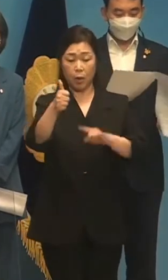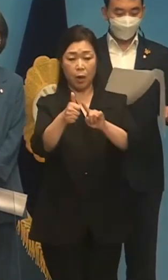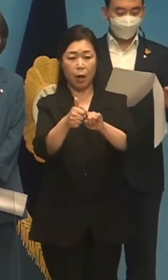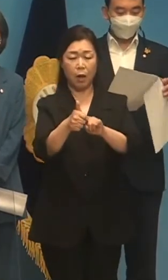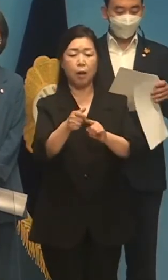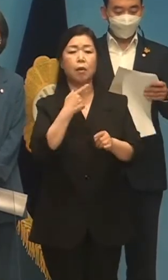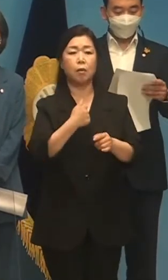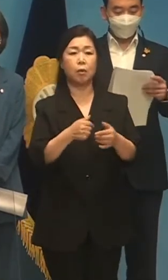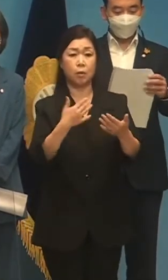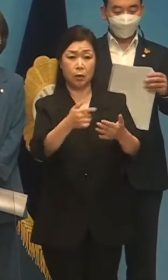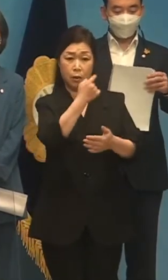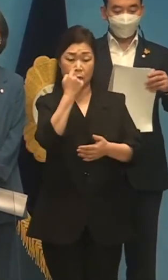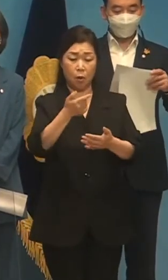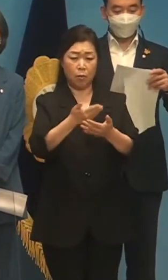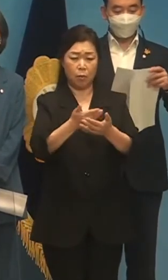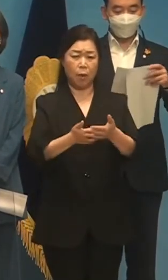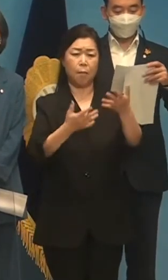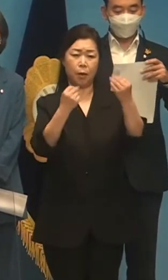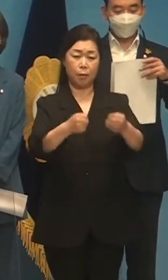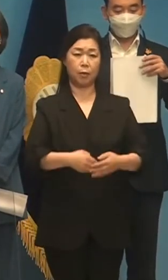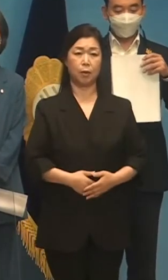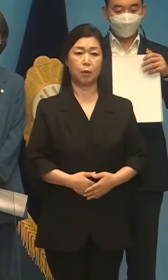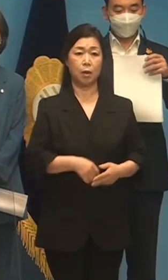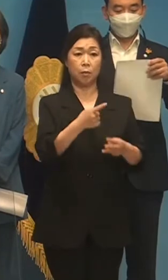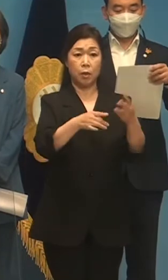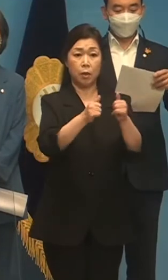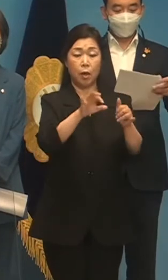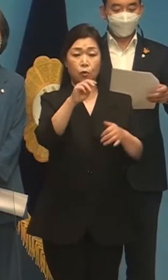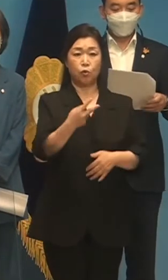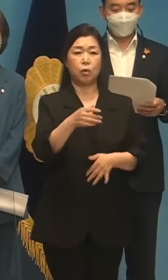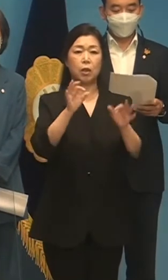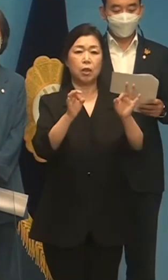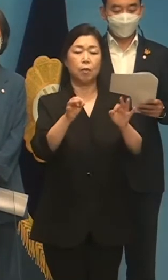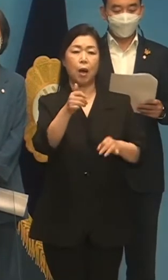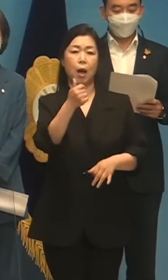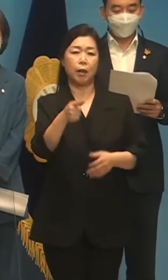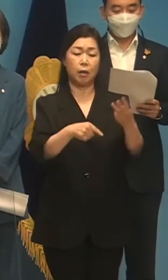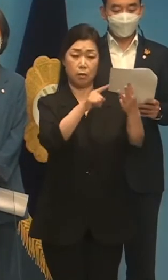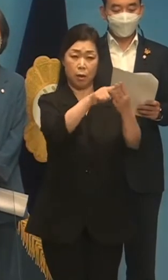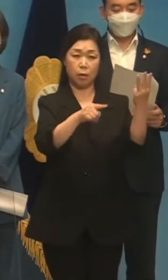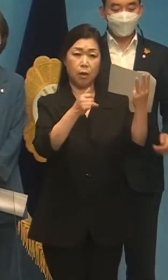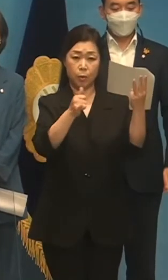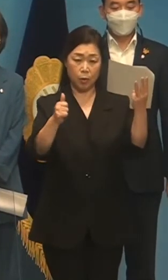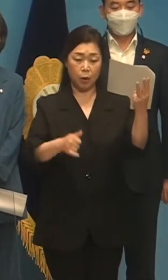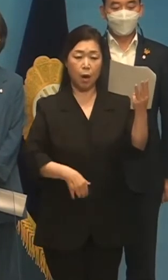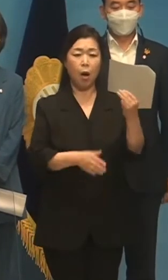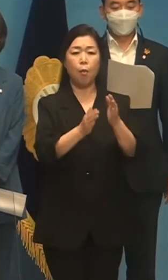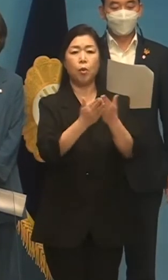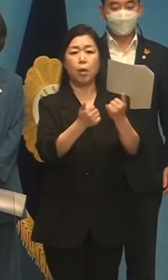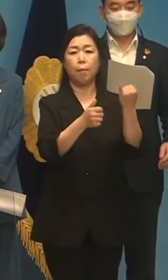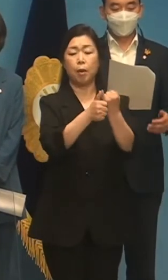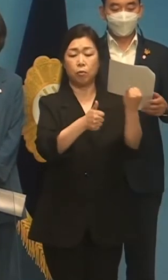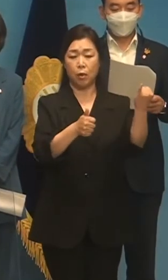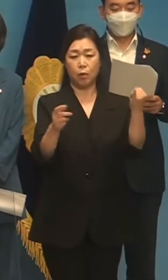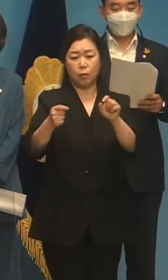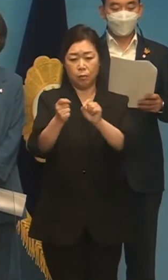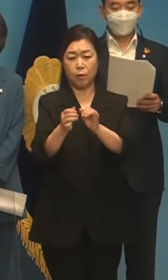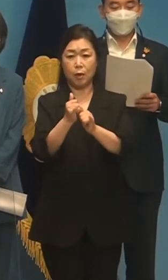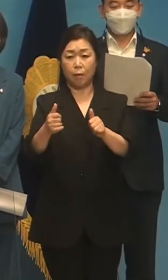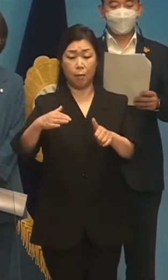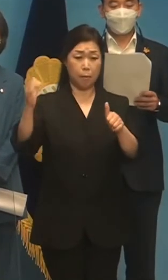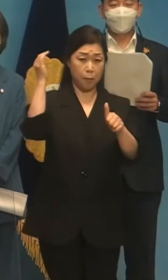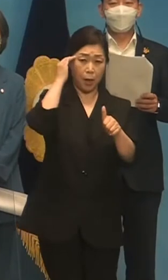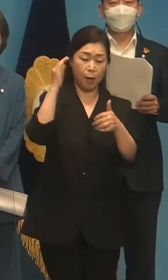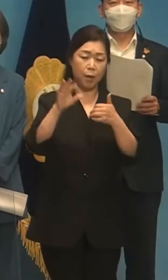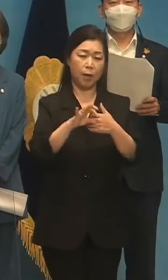넘칩니다. 고발장에 적시된 피해자는 윤석열, 김건희, 한동훈입니다. 본인과 배우자 그리고 최측근을